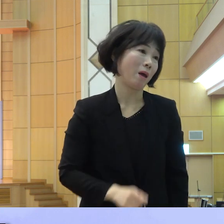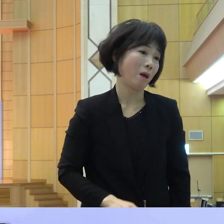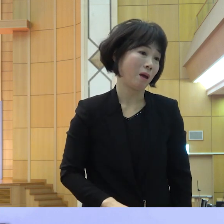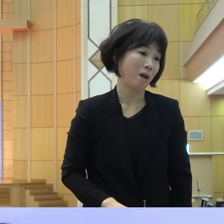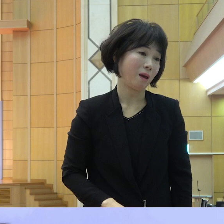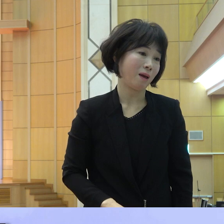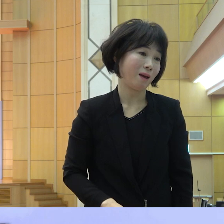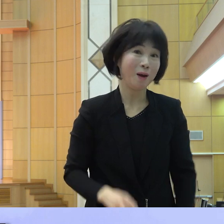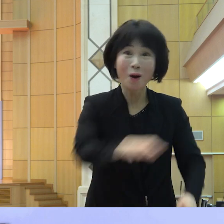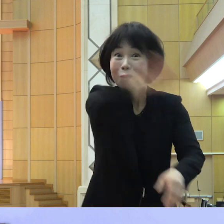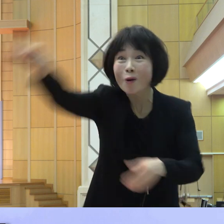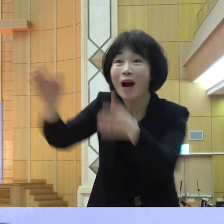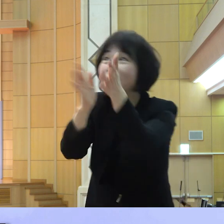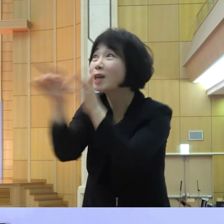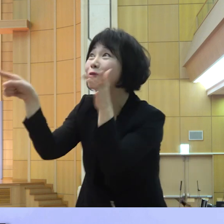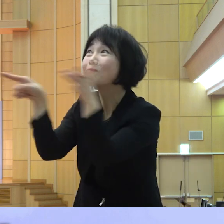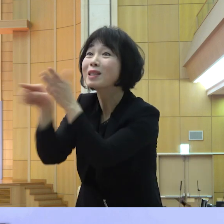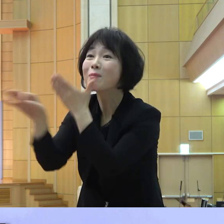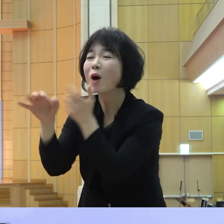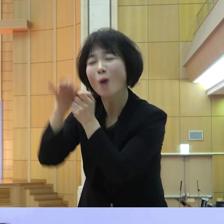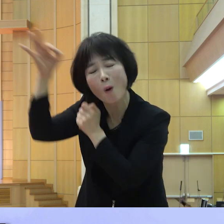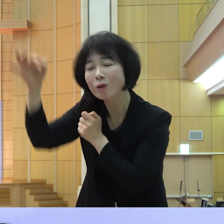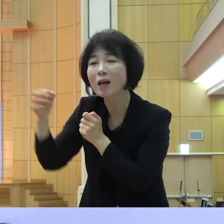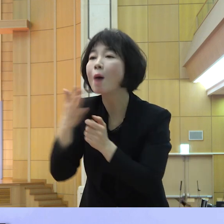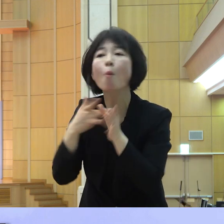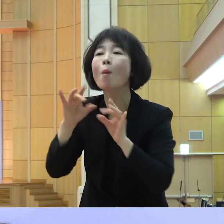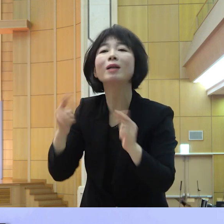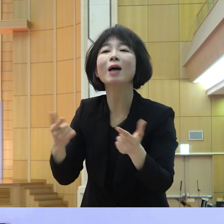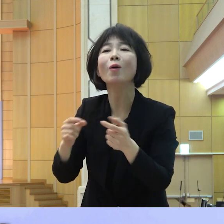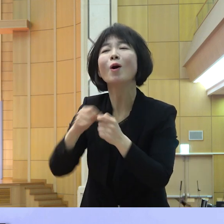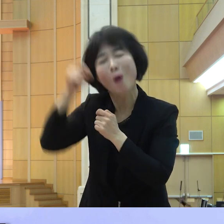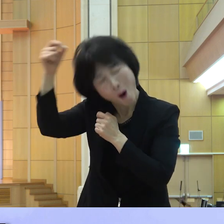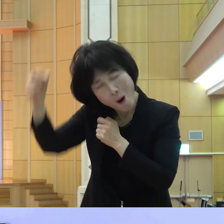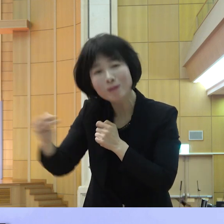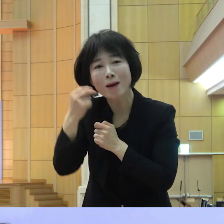것이 영원히 목마르지 아니하리라. 51절에